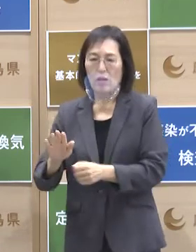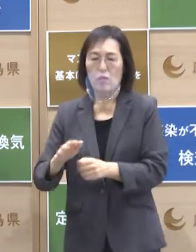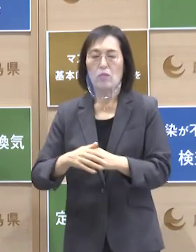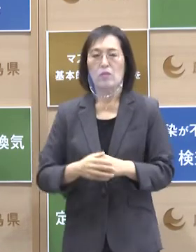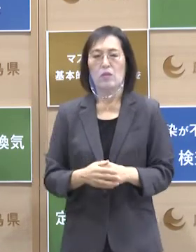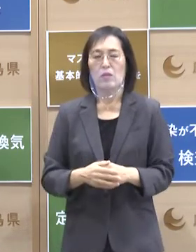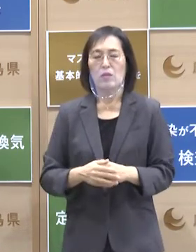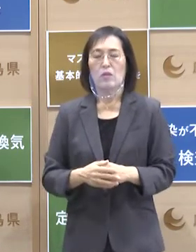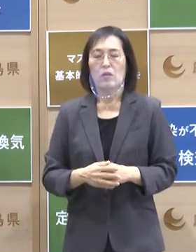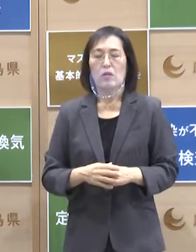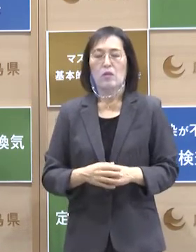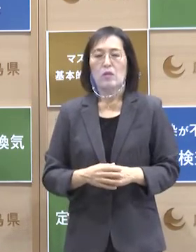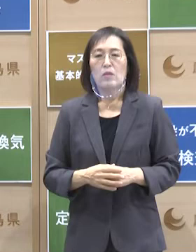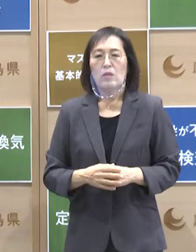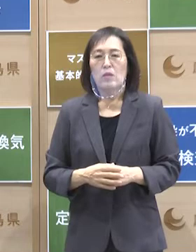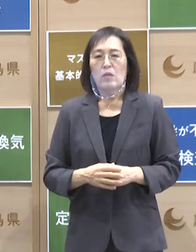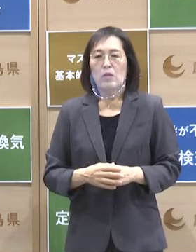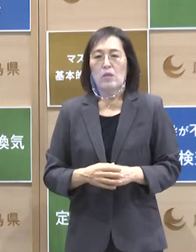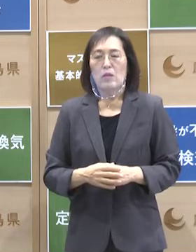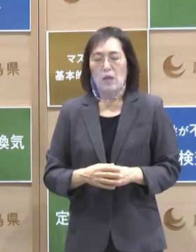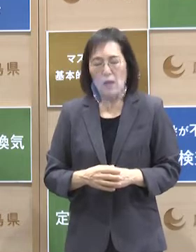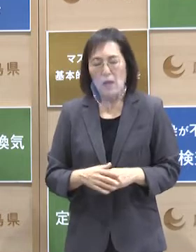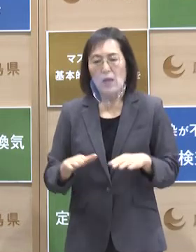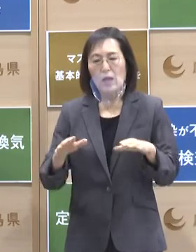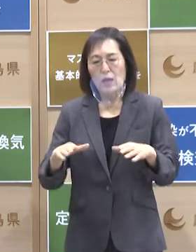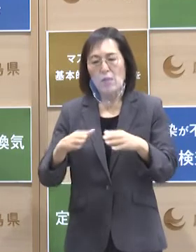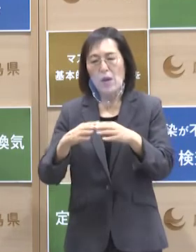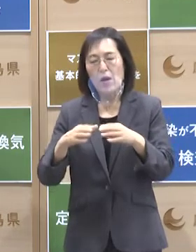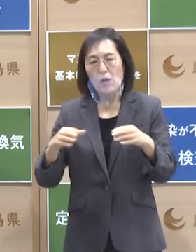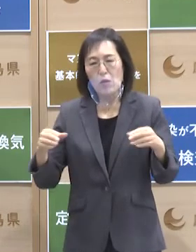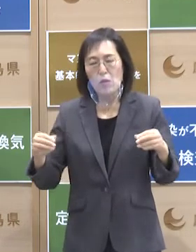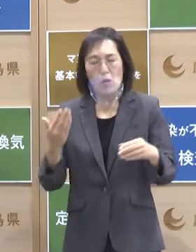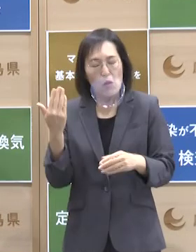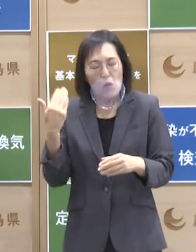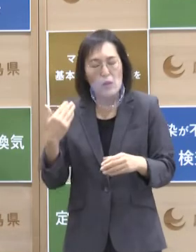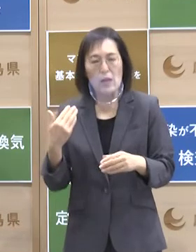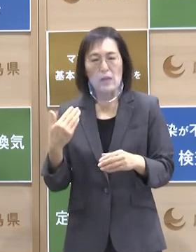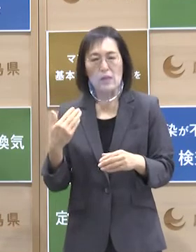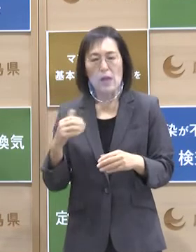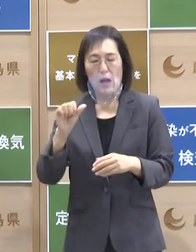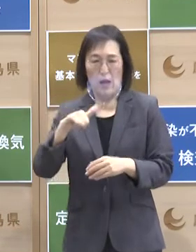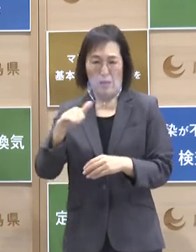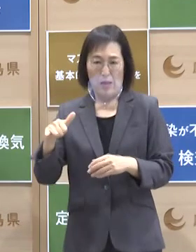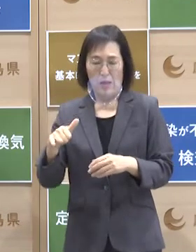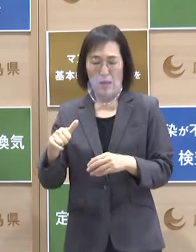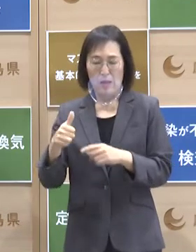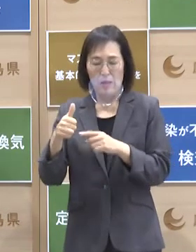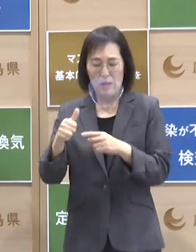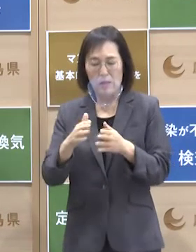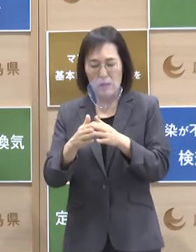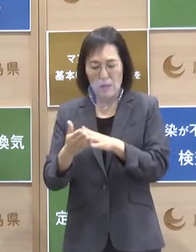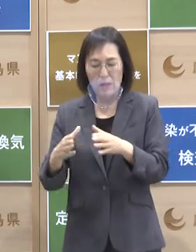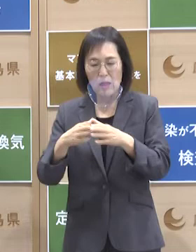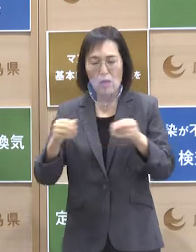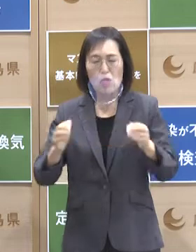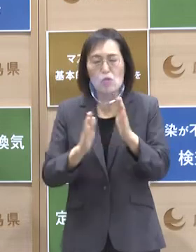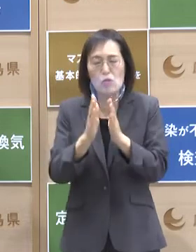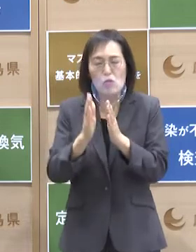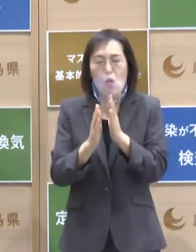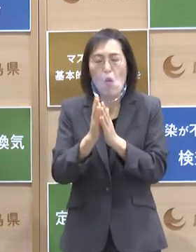直言うと実は、国葬でたくさん外国の賓客が来られたので、それの対応で外務省もです